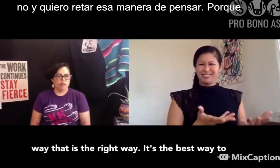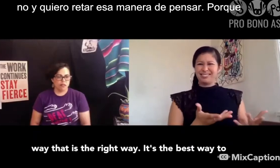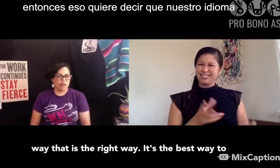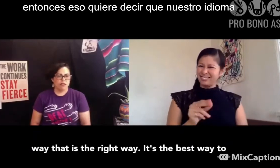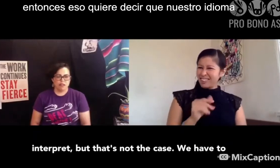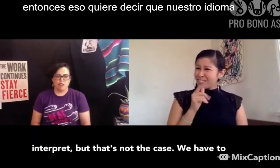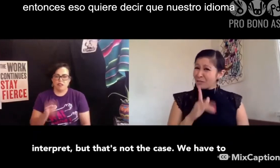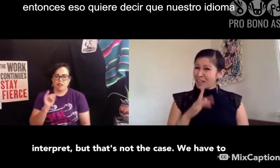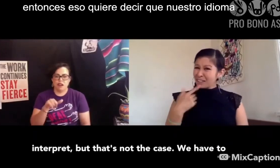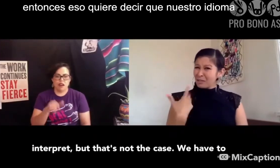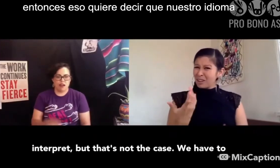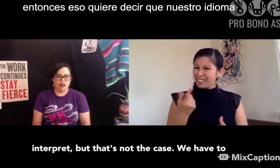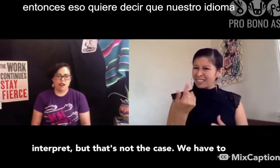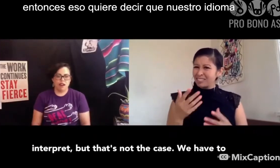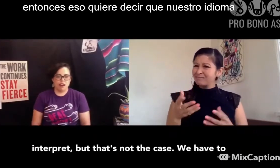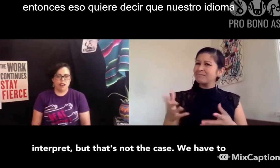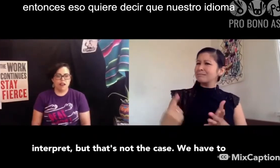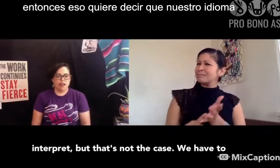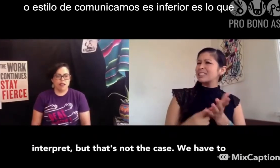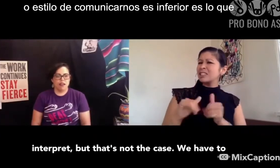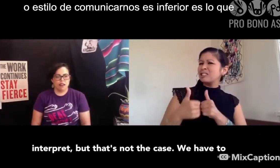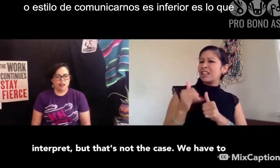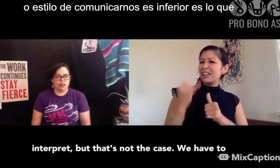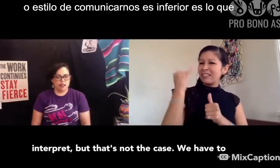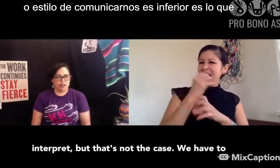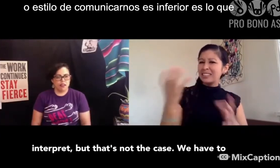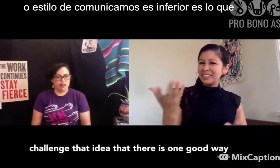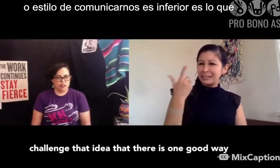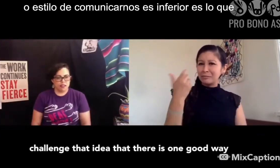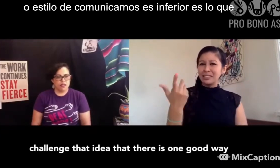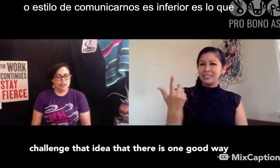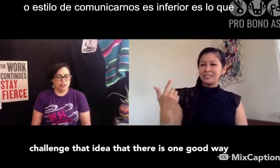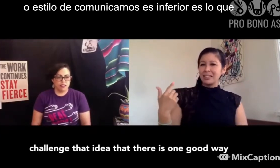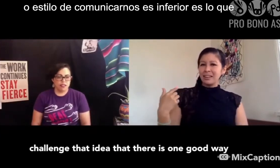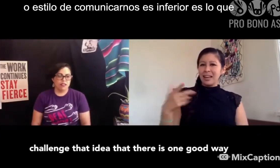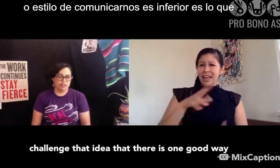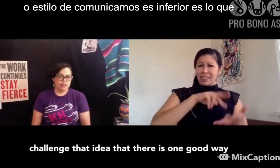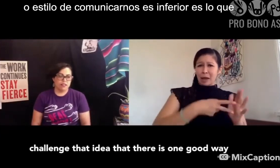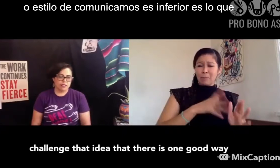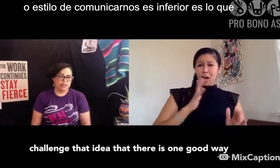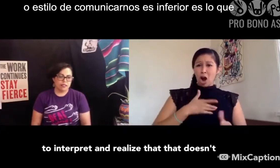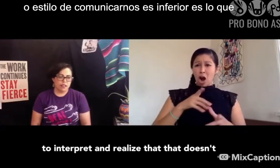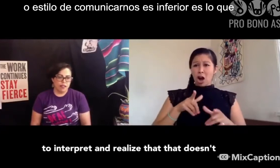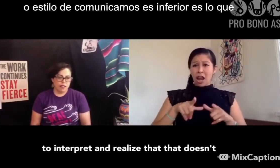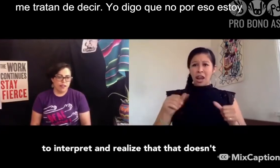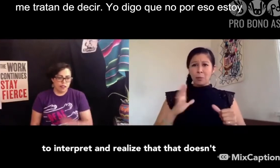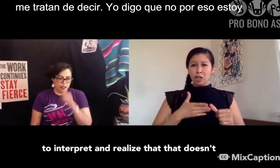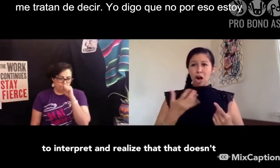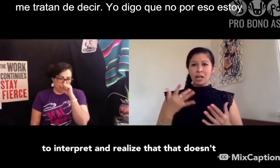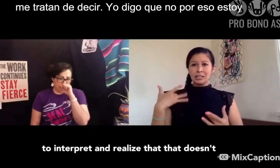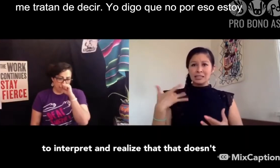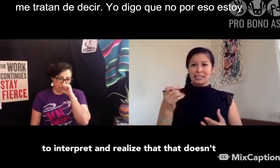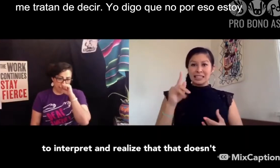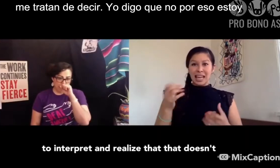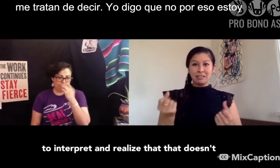pensar. Porque entonces, ¿eso quiere decir que nuestro idioma o estilo de comunicarnos es inferior? ¿Es lo que me tratan